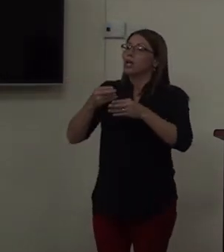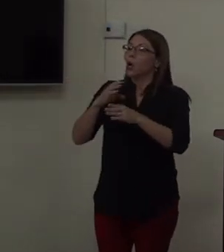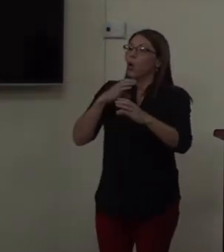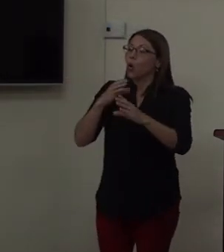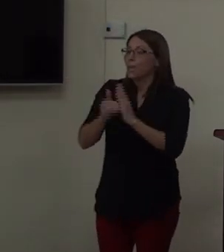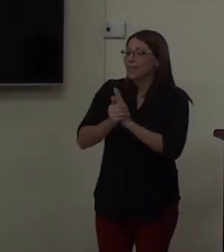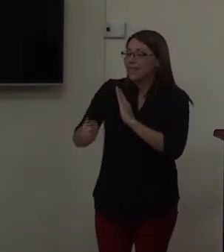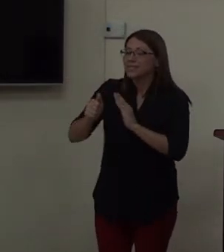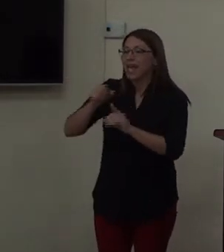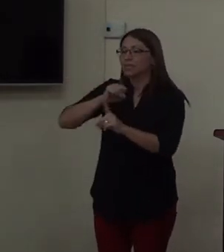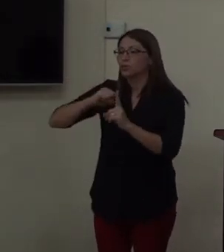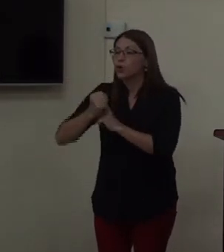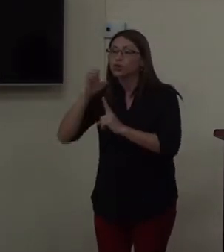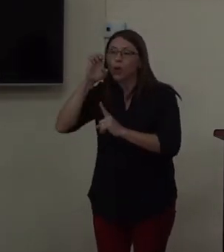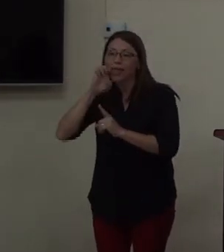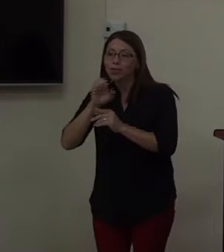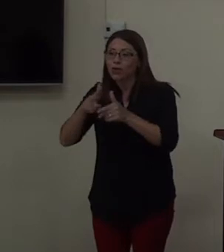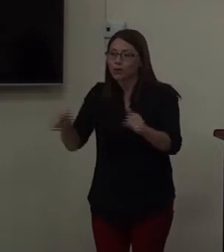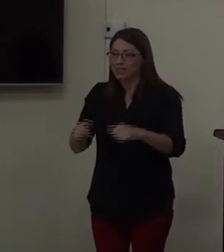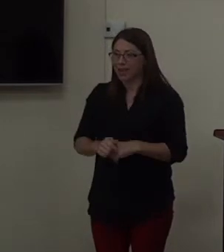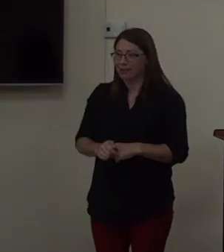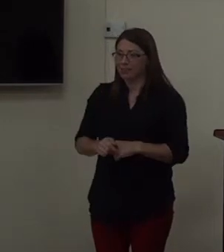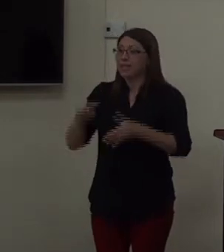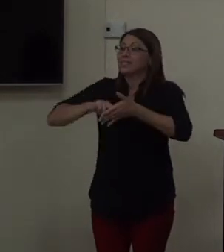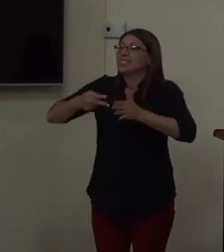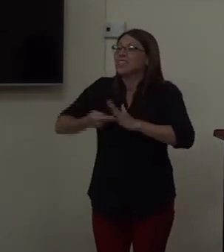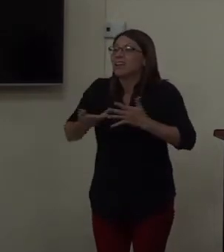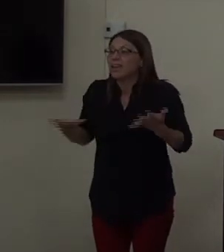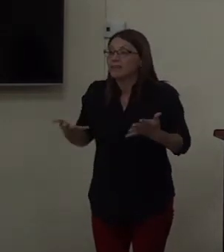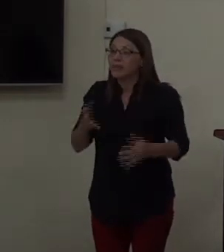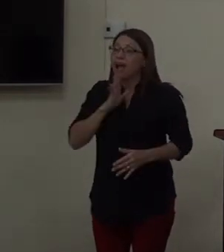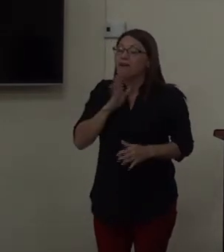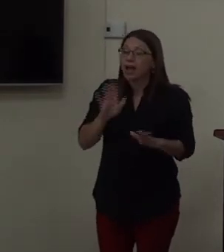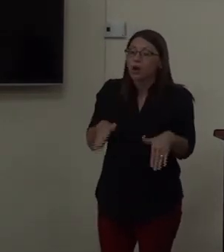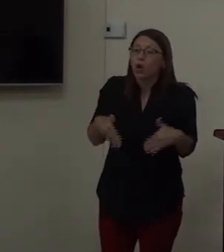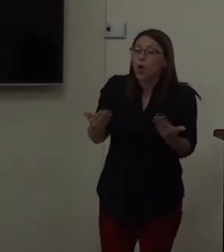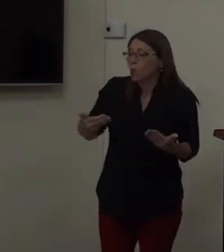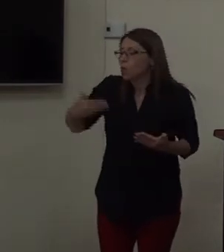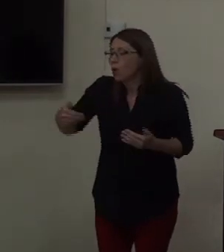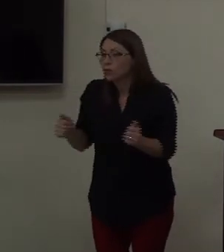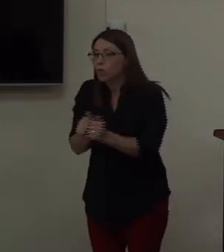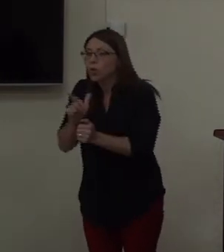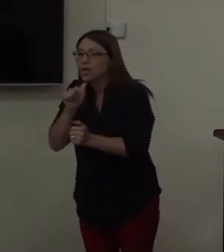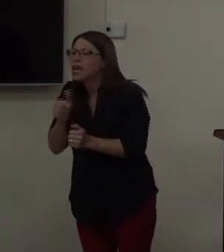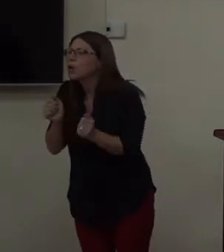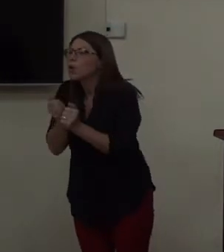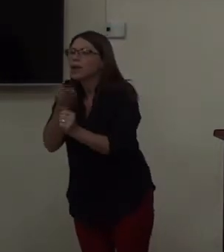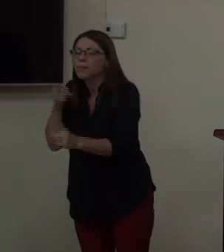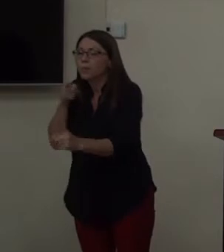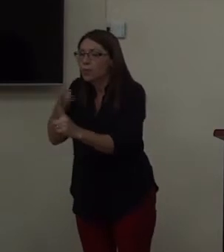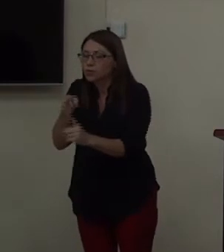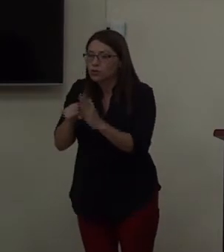socio-etnolingüística, ¿verdad? ¿Qué implica? Entonces, significa hablar cómo, cuándo, con quién, con qué propósito sociosimbólico se habla la